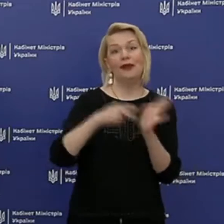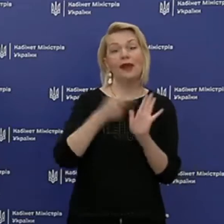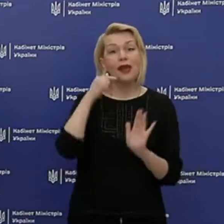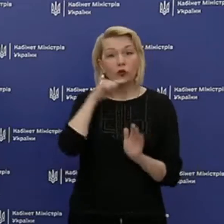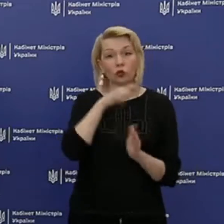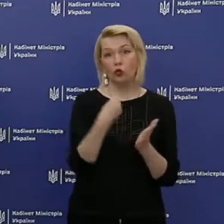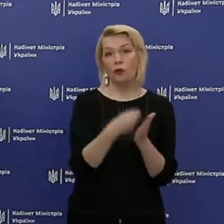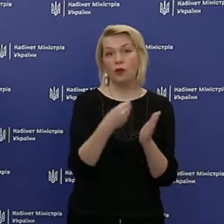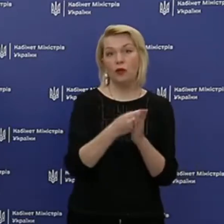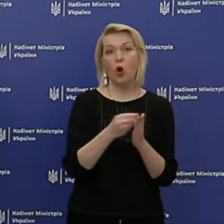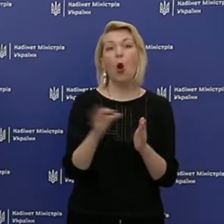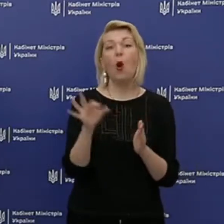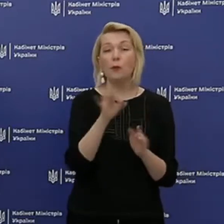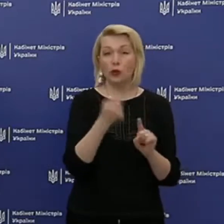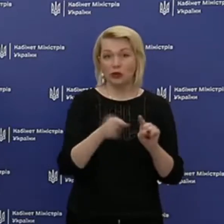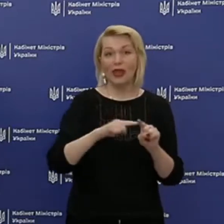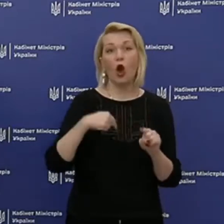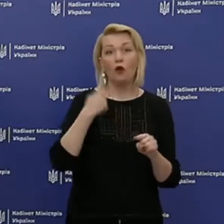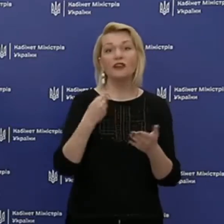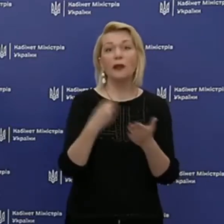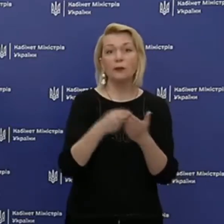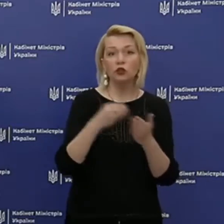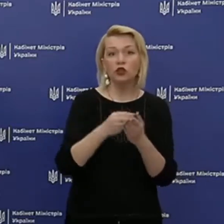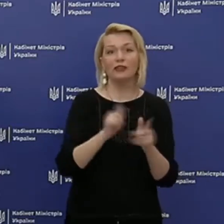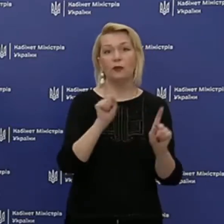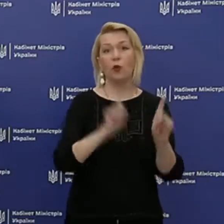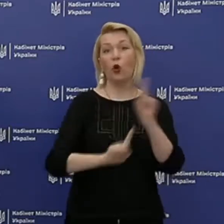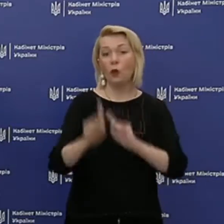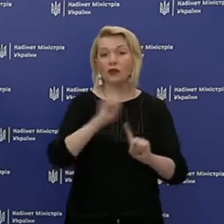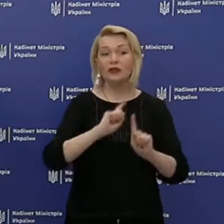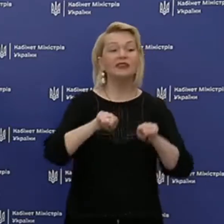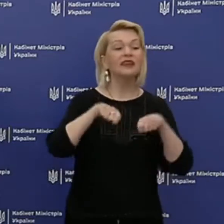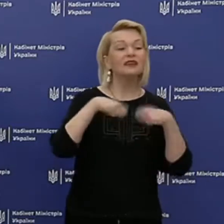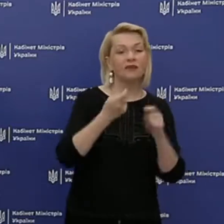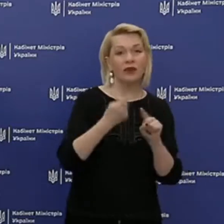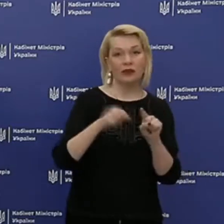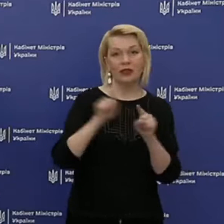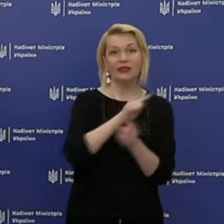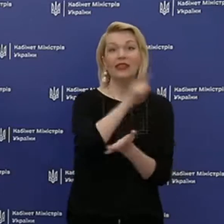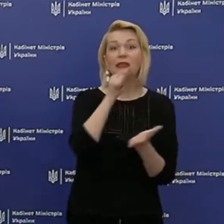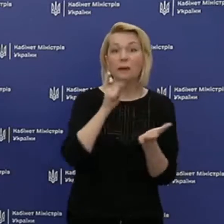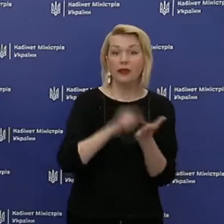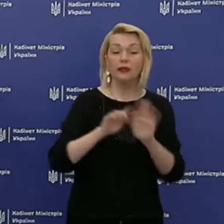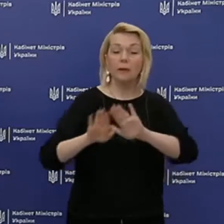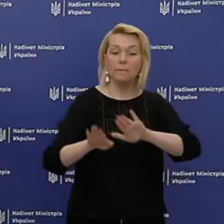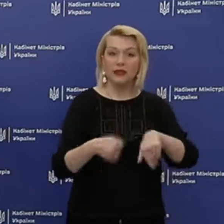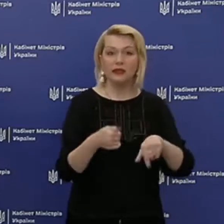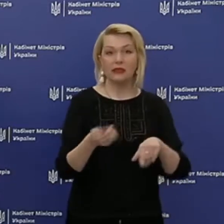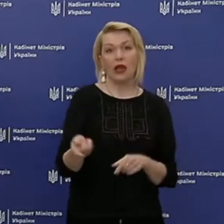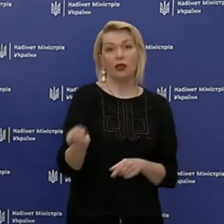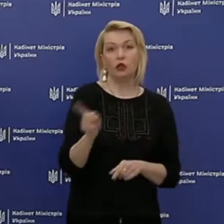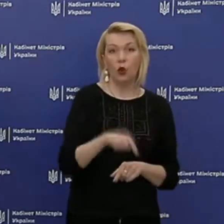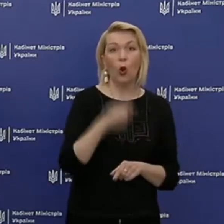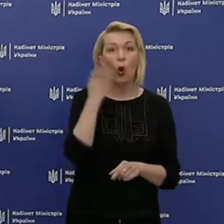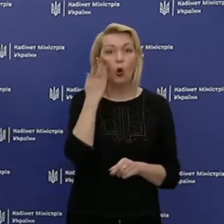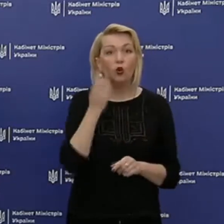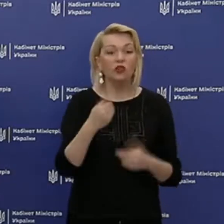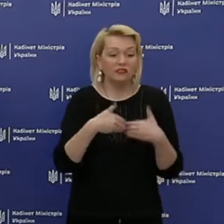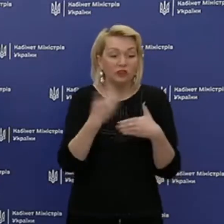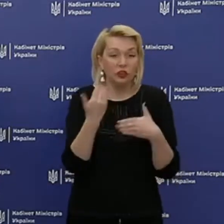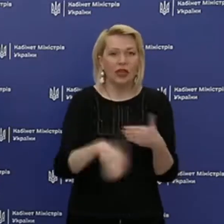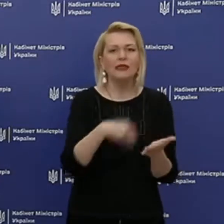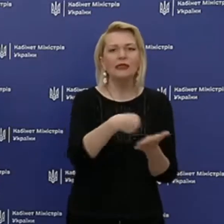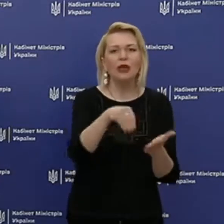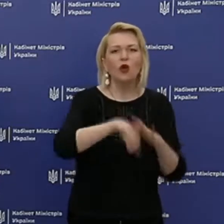про це я говорив в тому числі на бюджетному комітеті, коли мені задавали це питання. І після того, коли ми вже